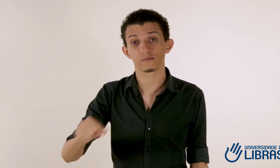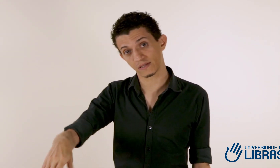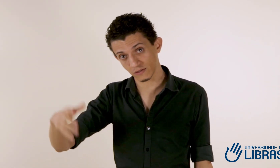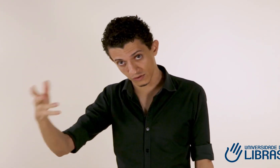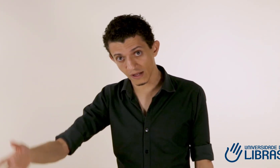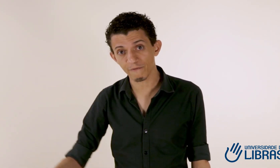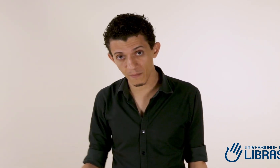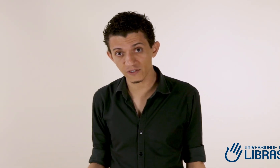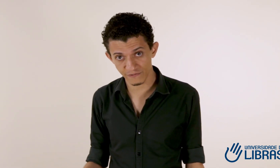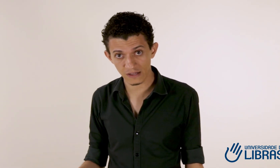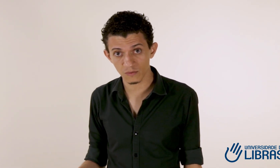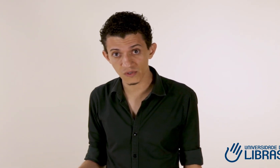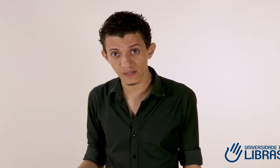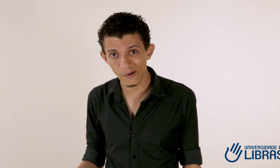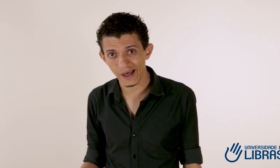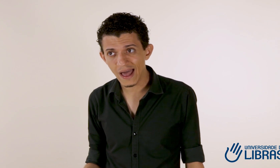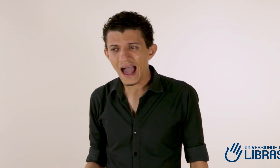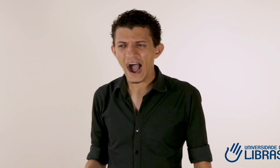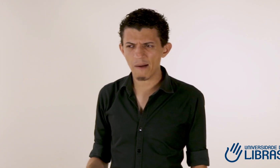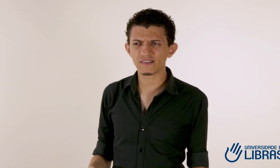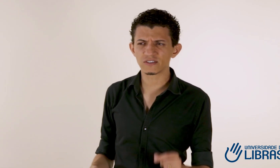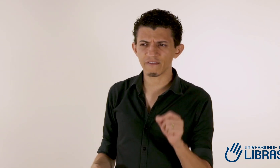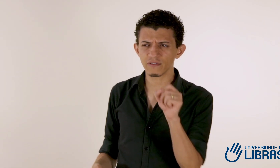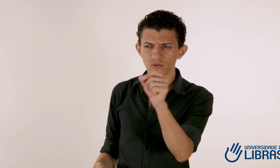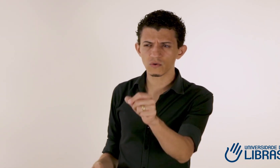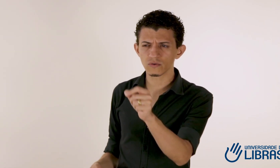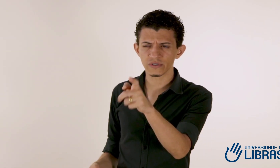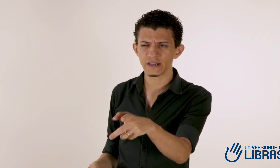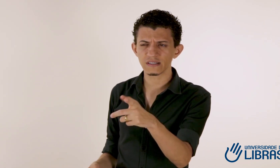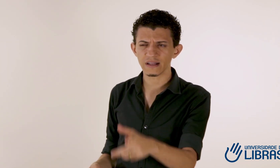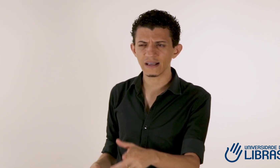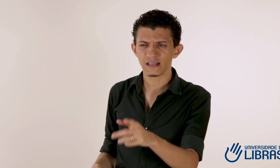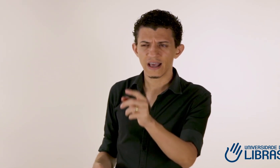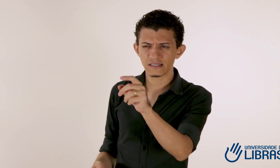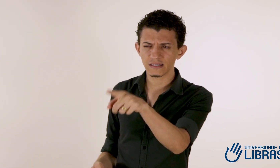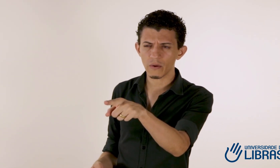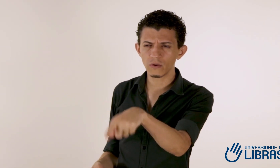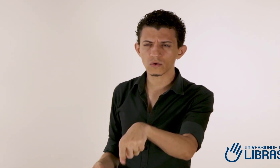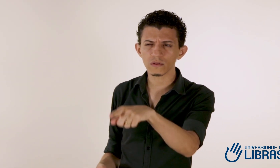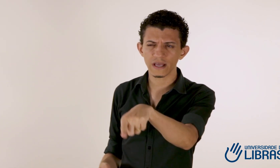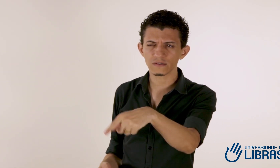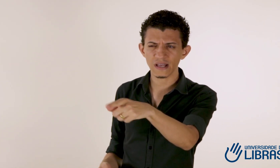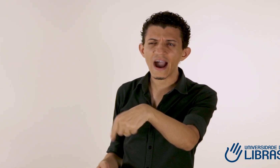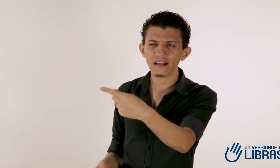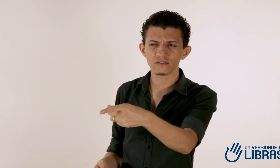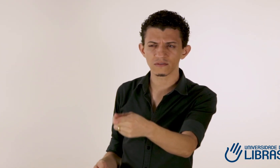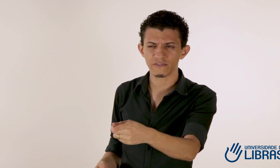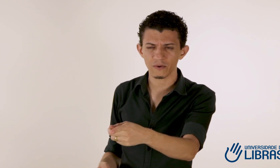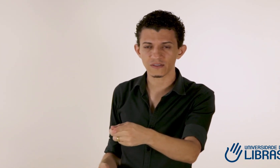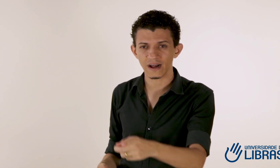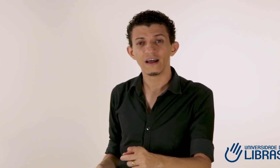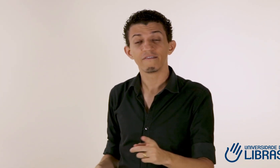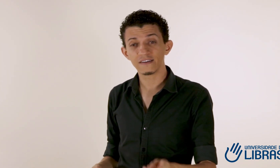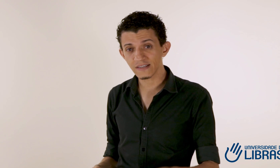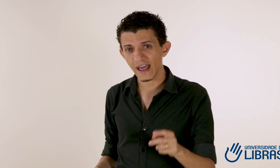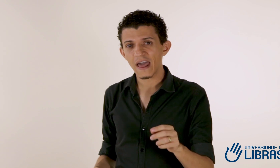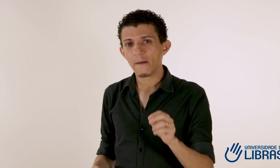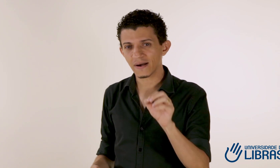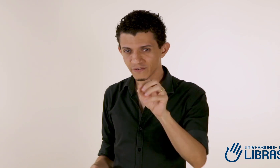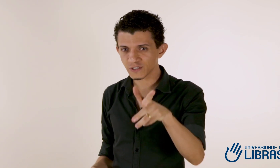mas eles usam da forma de fato como o sinal é. Mas eu já vi os surdos usando esse sinal aí nos contextos errados que tu vai mostrar. Eu falei assim, mas eu vou te